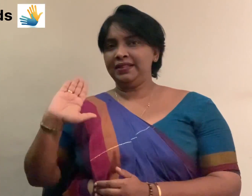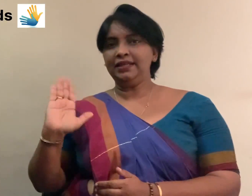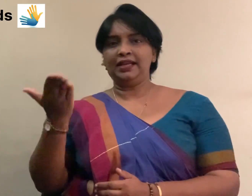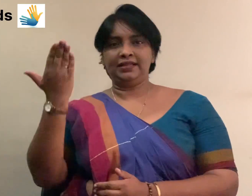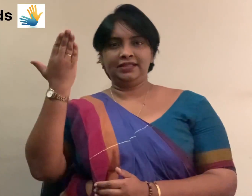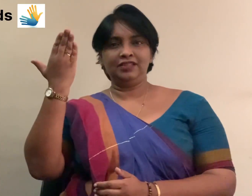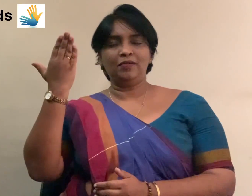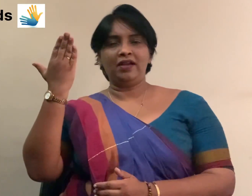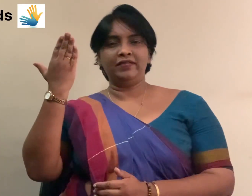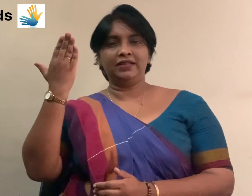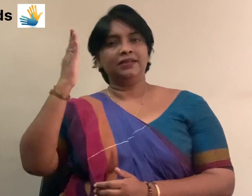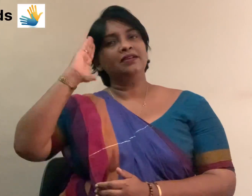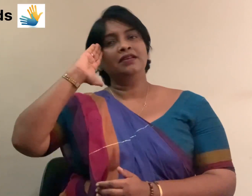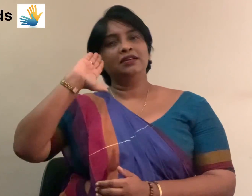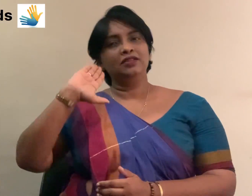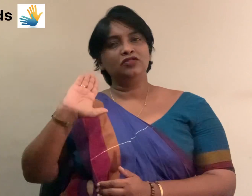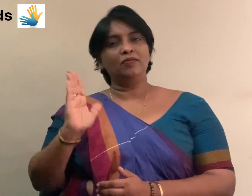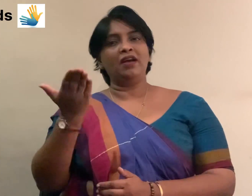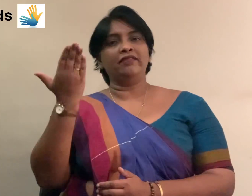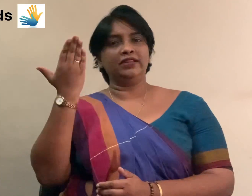ගන්න. ස්වභාවික. ස්වභාවික.